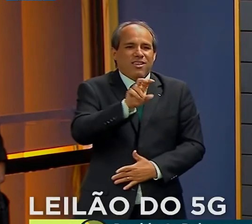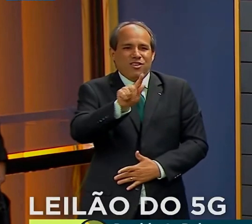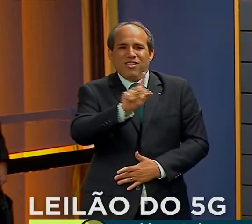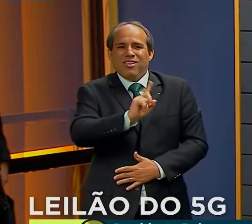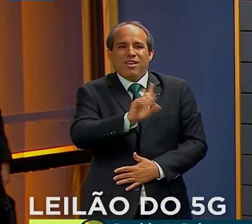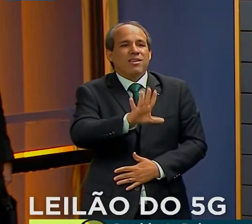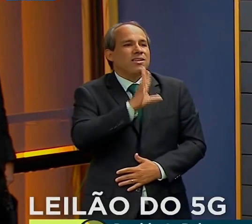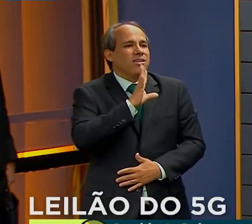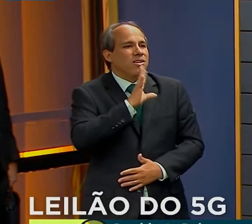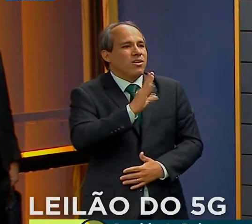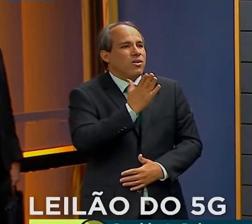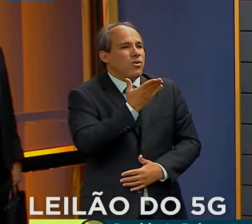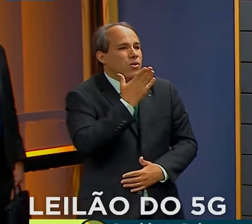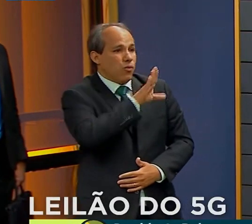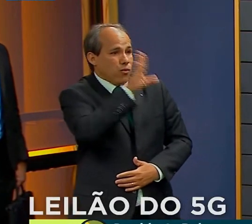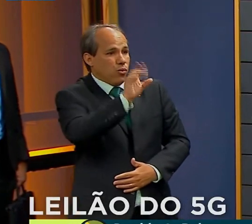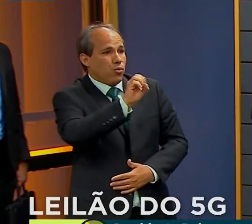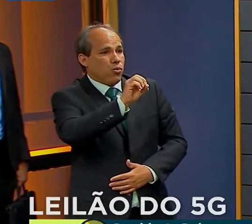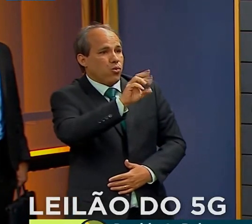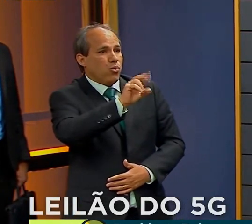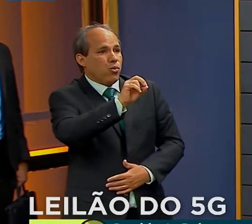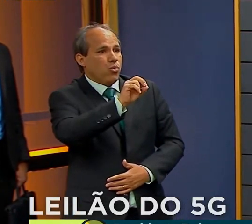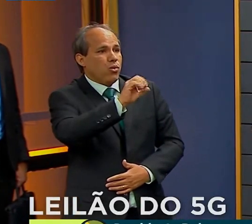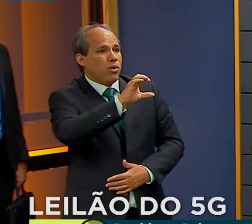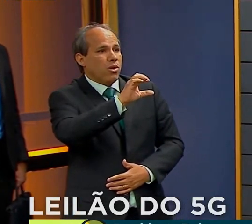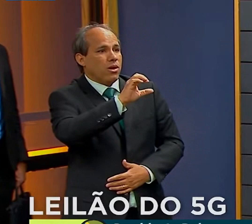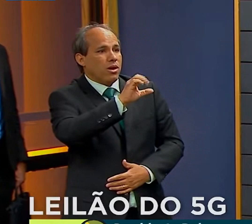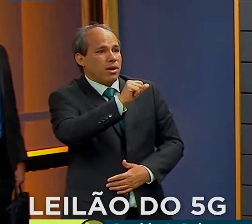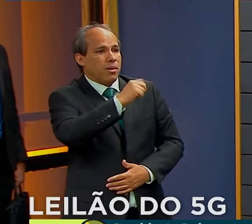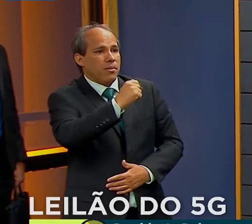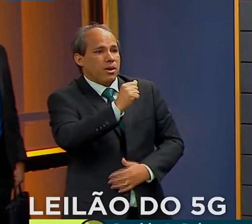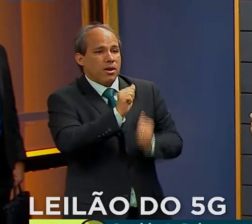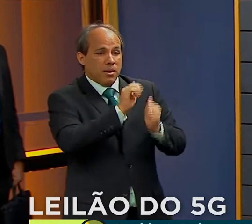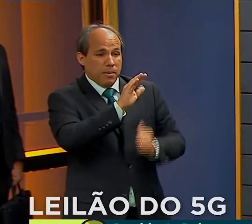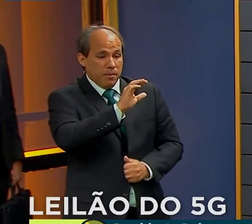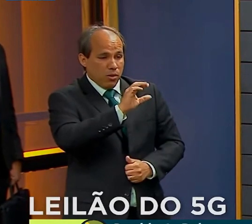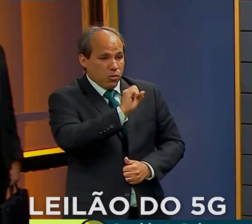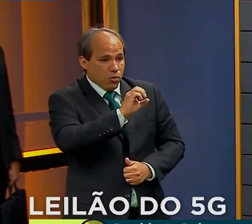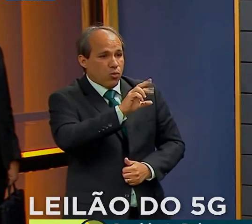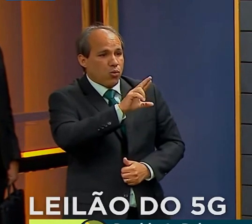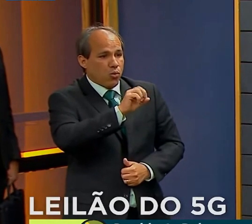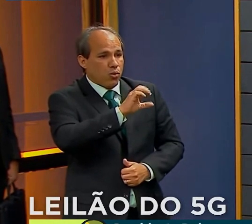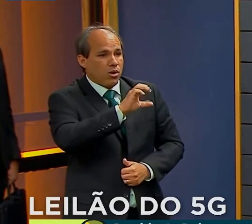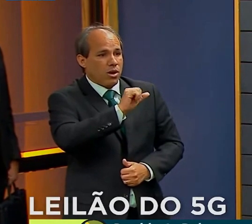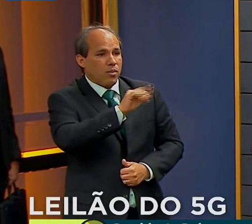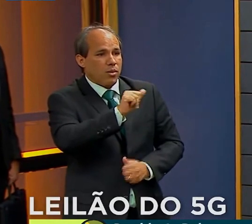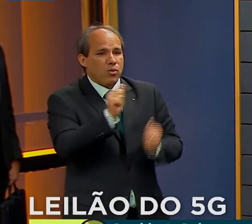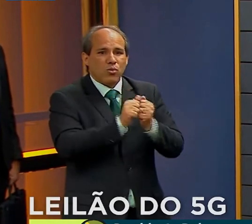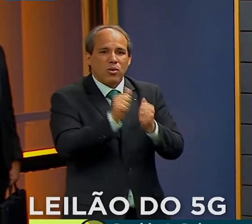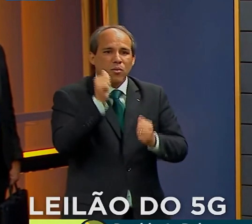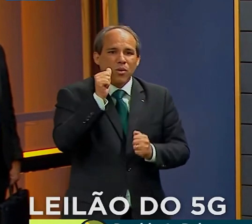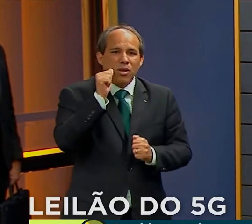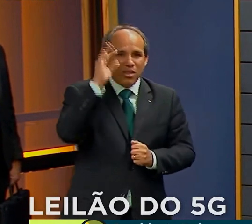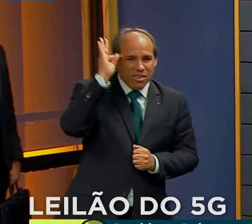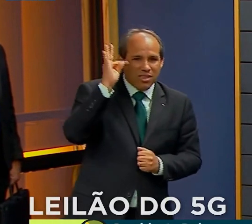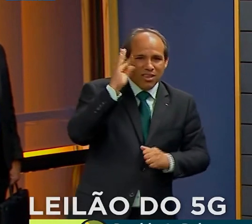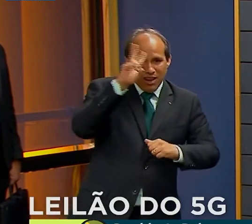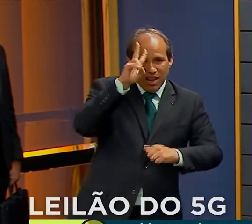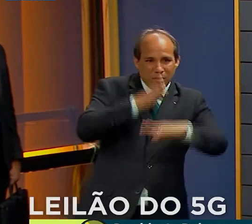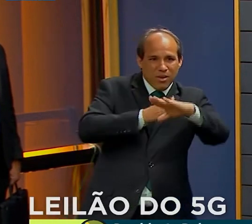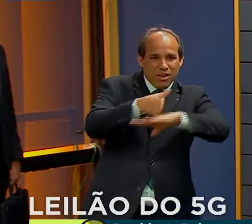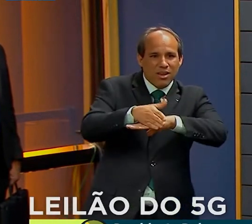Tive em Sorocaba com a Tereza Cristina, tinha uma mulher pilotando ali uma máquina agrícola, né, Calazabelli? Uma mulher